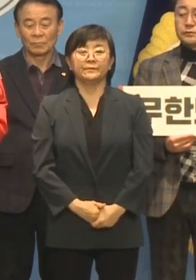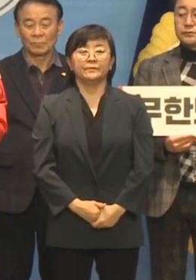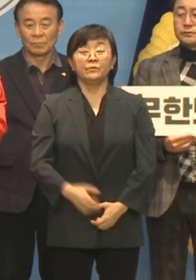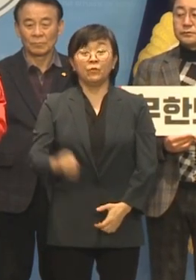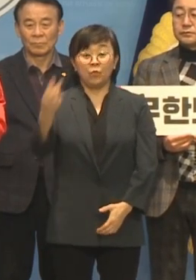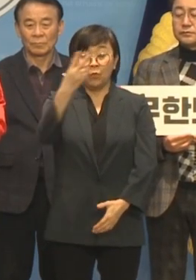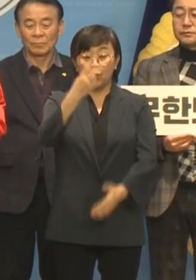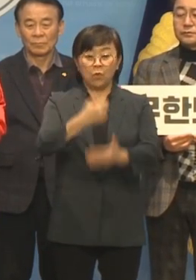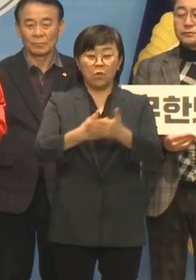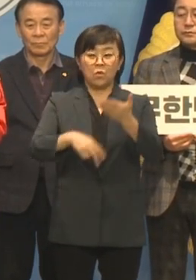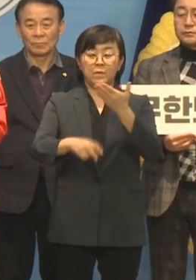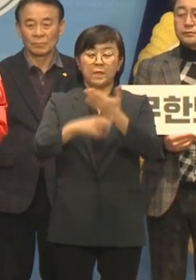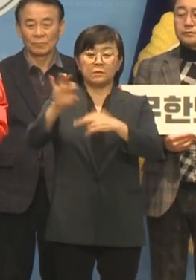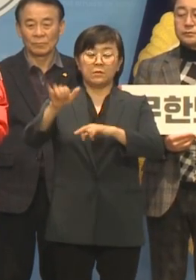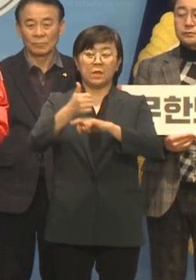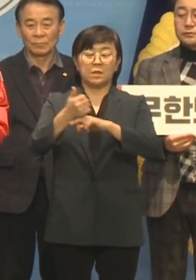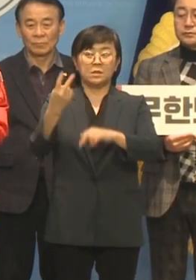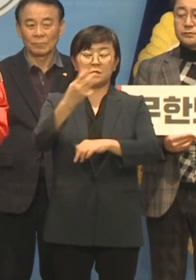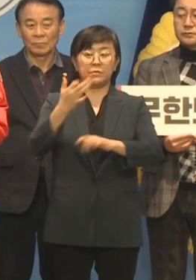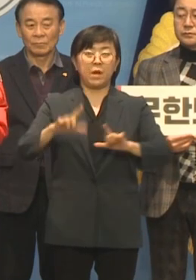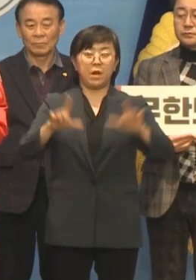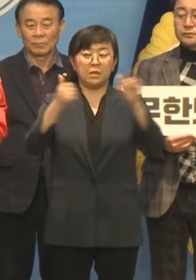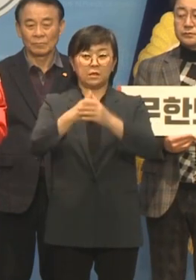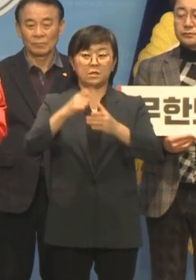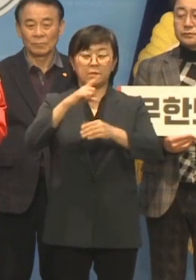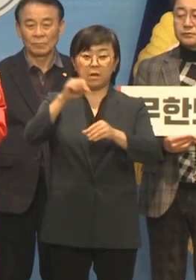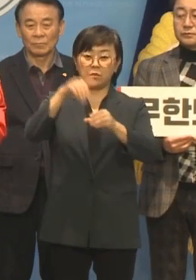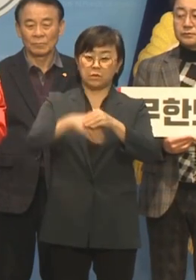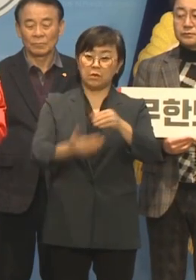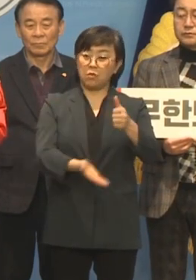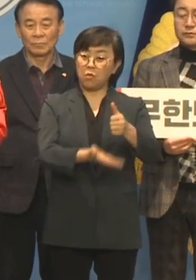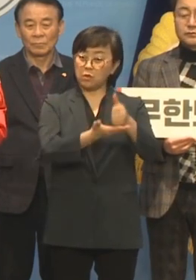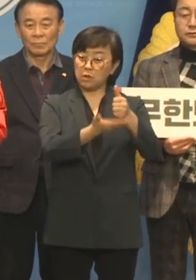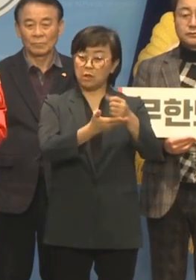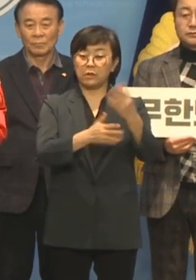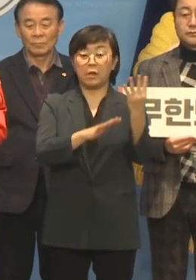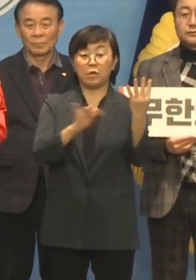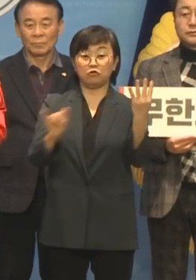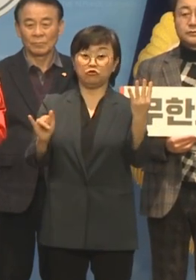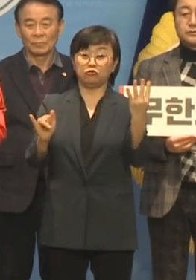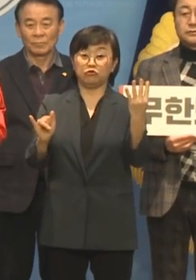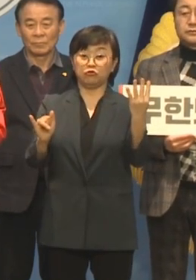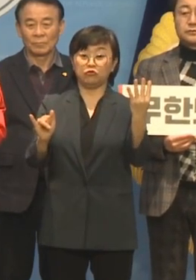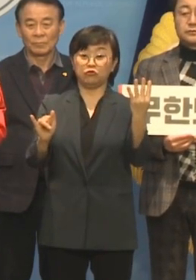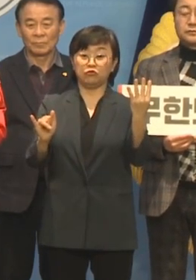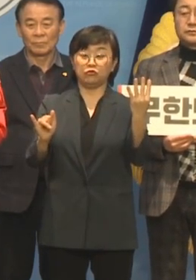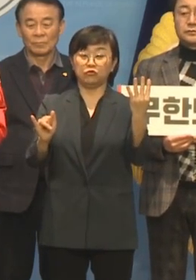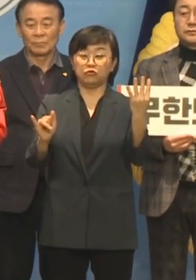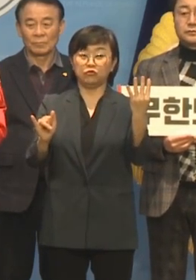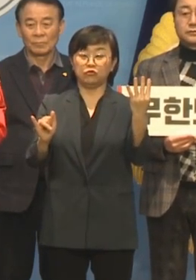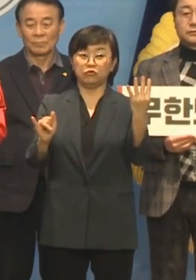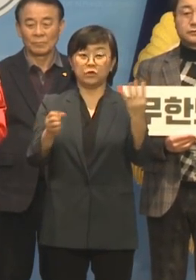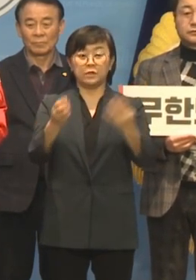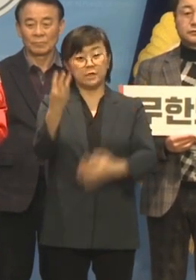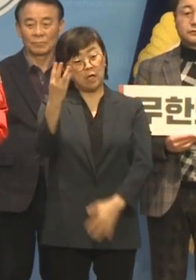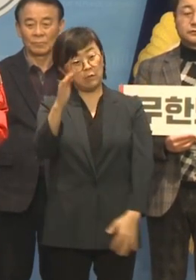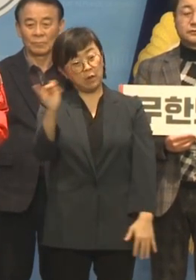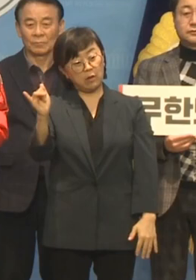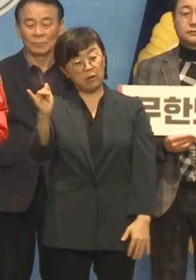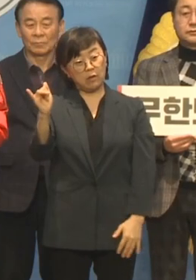또 그 반치광은 2018년 지방선거에서 공천한 구의원 4명 중에 무려